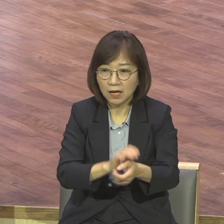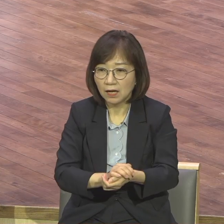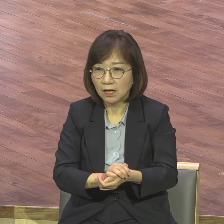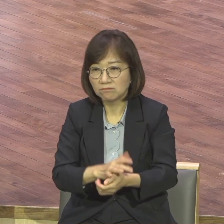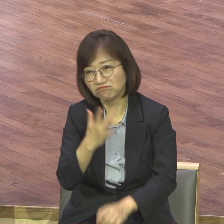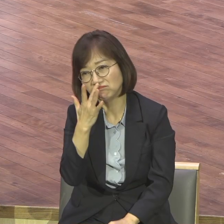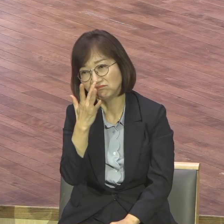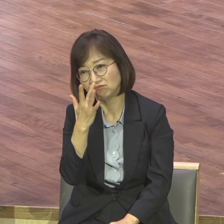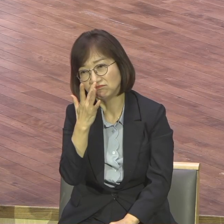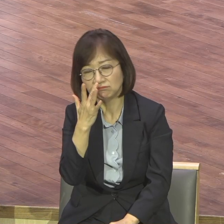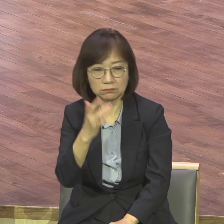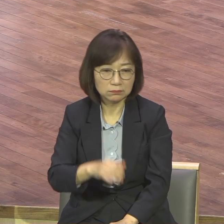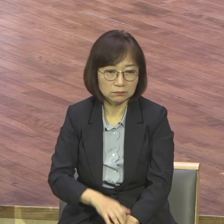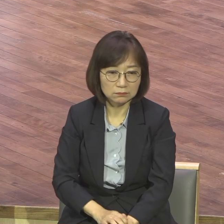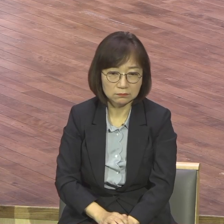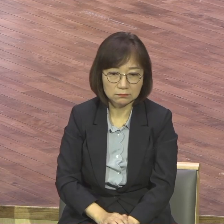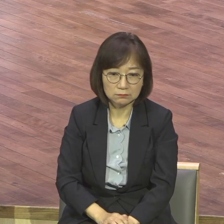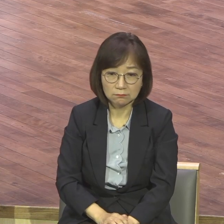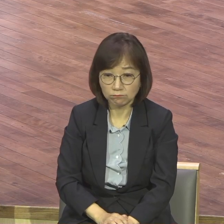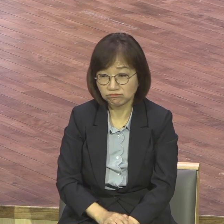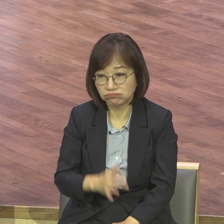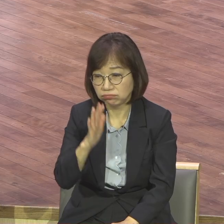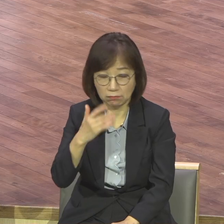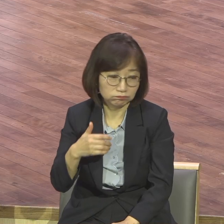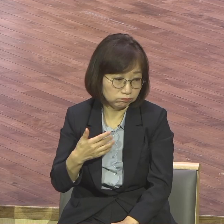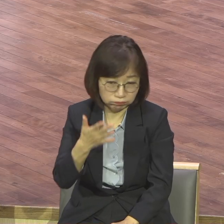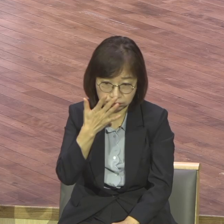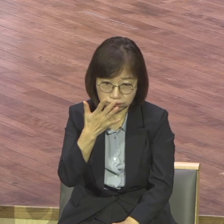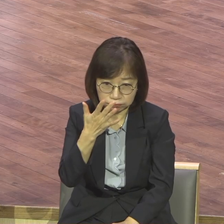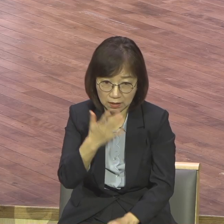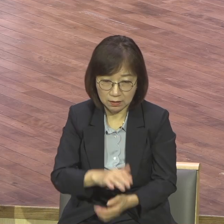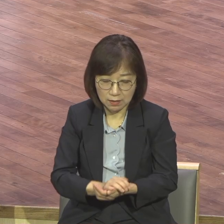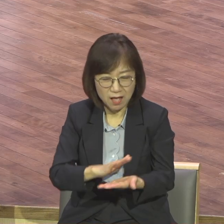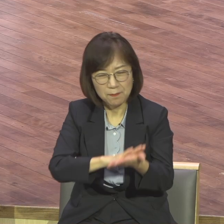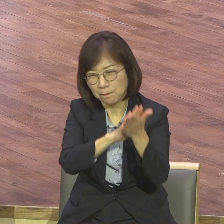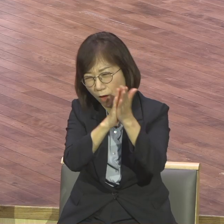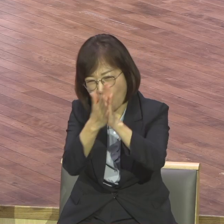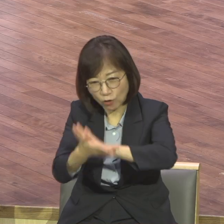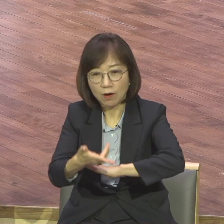응답 없어요. 변화, 증거, 성장 없어요.